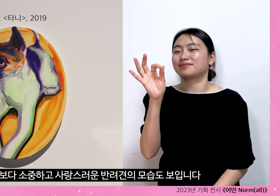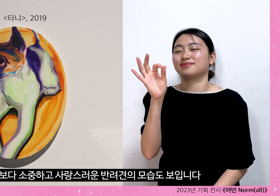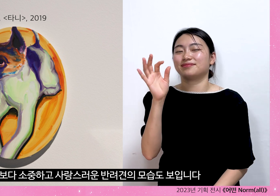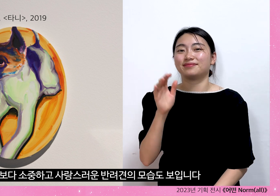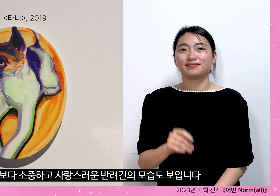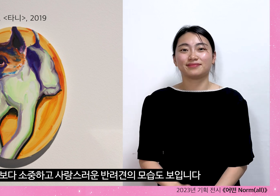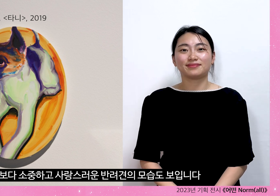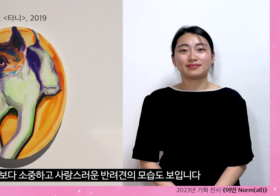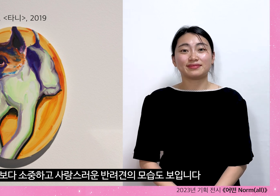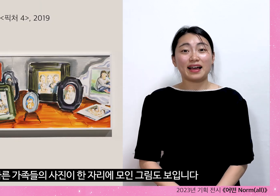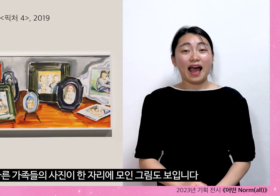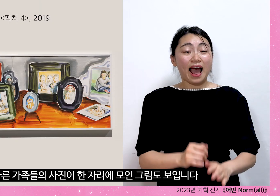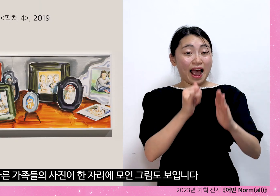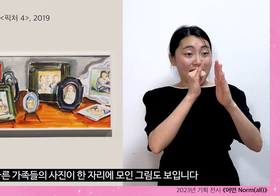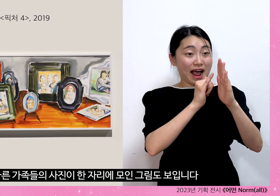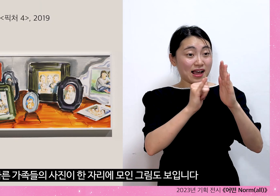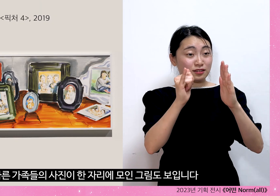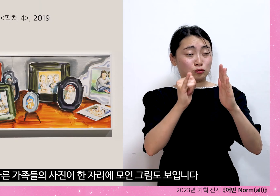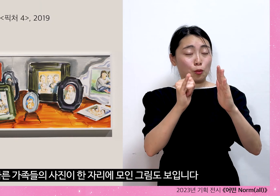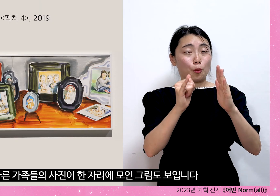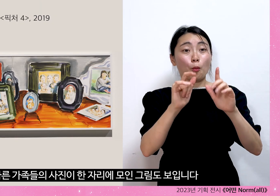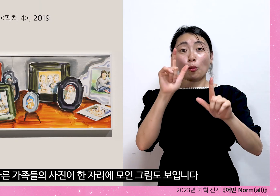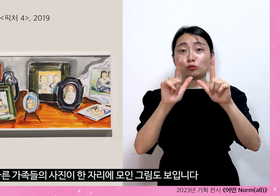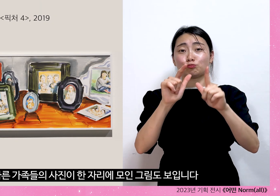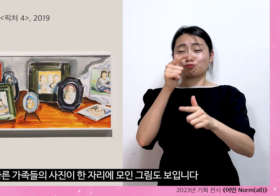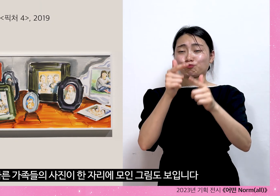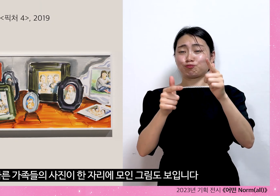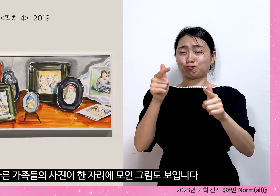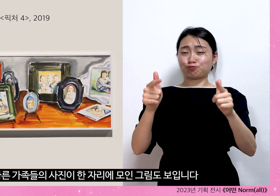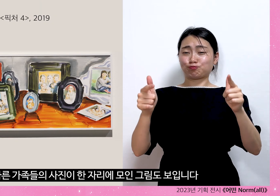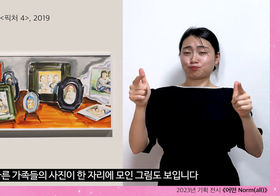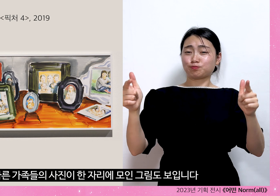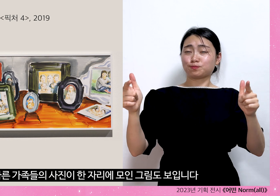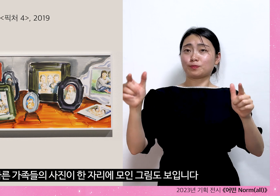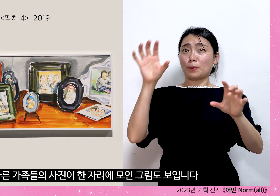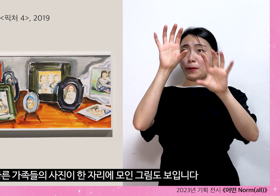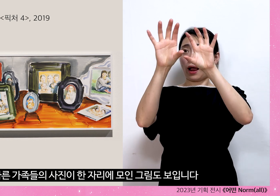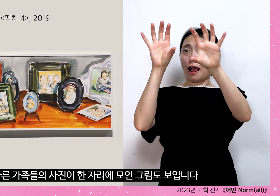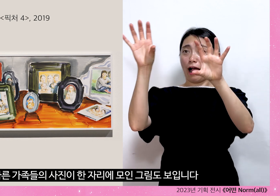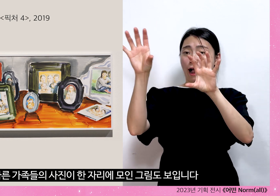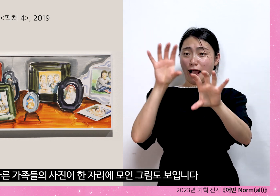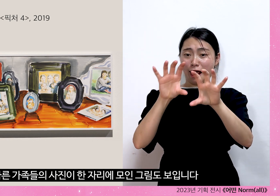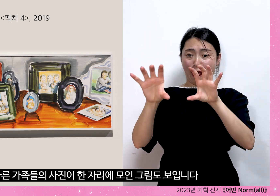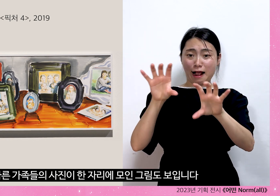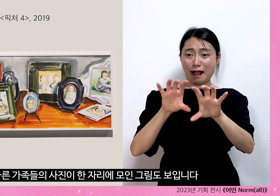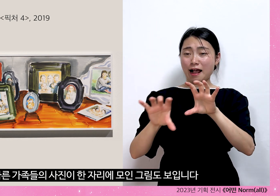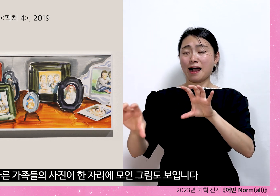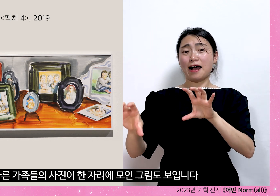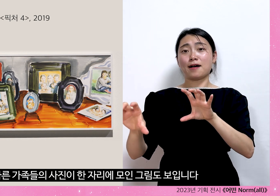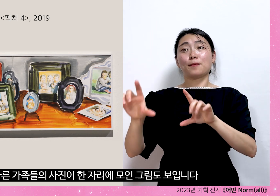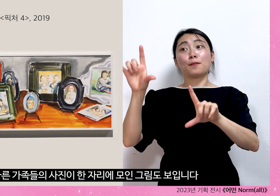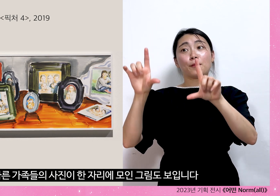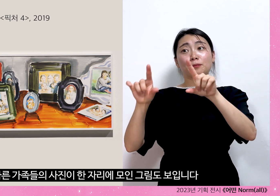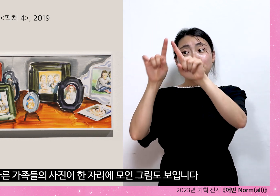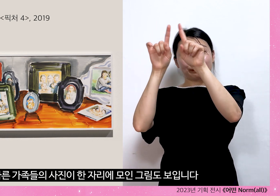보입니다. 서로 다른 가족들의 사진이 한자리에 모인 그림도 보입니다.